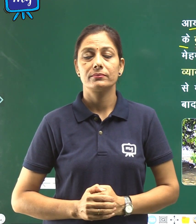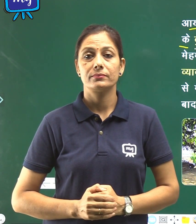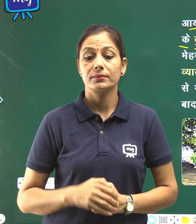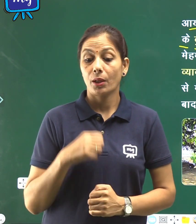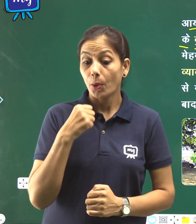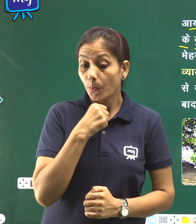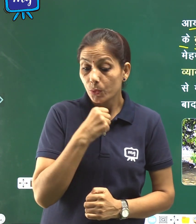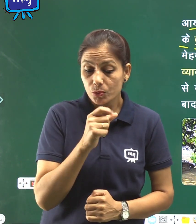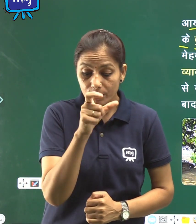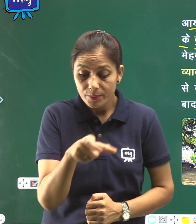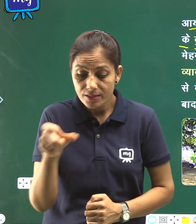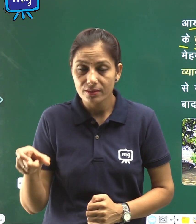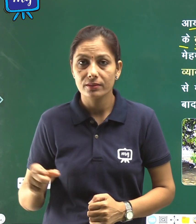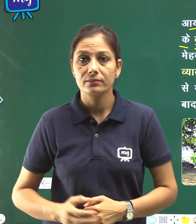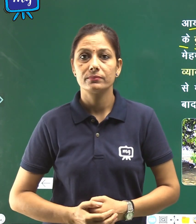बुजुर्ग